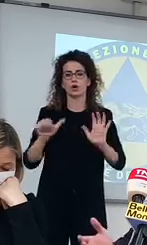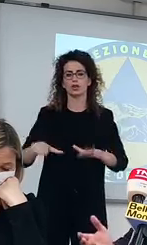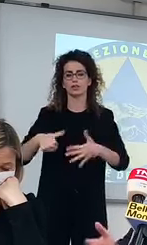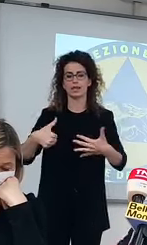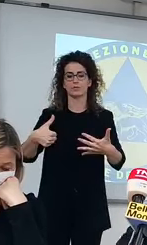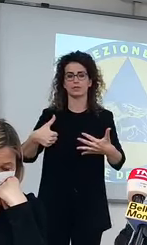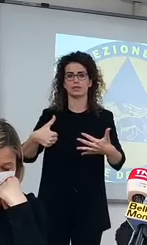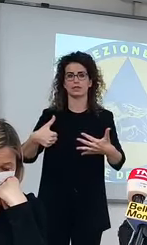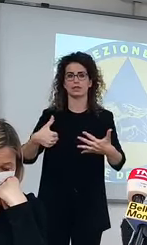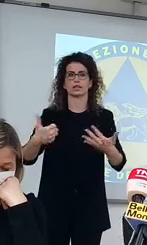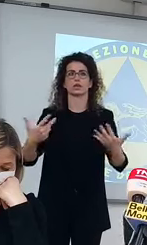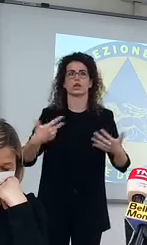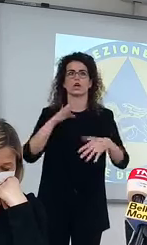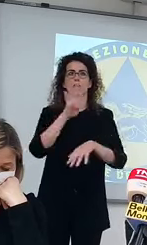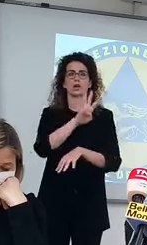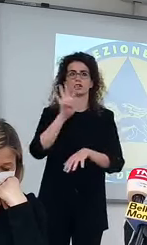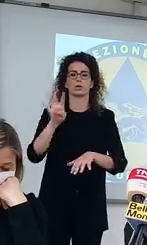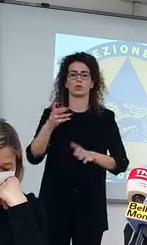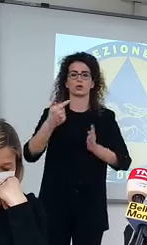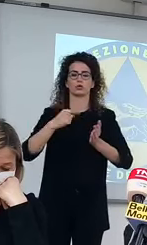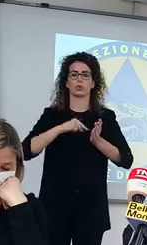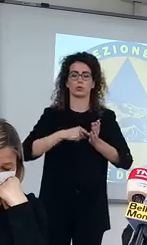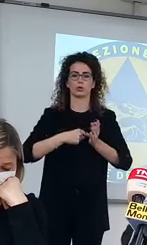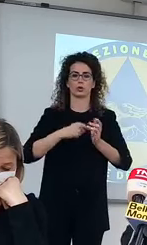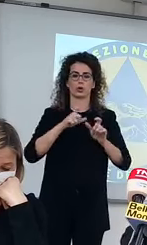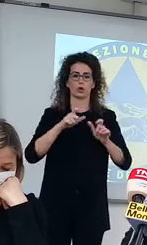Ne abbiamo fatte 44 milioni di dosi in Italia,